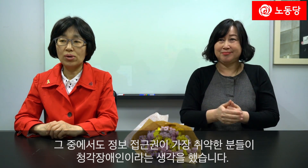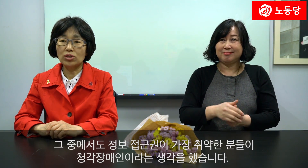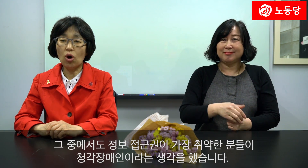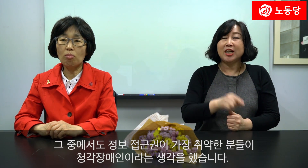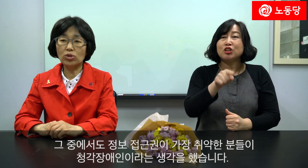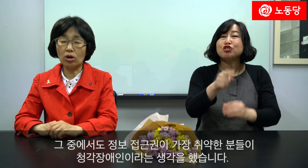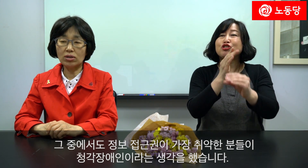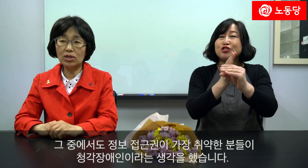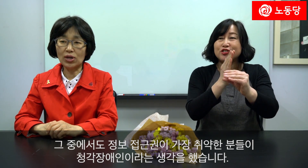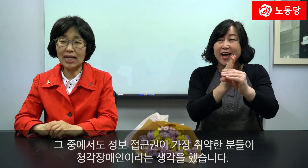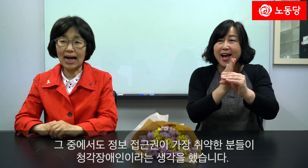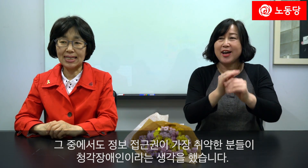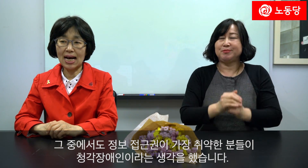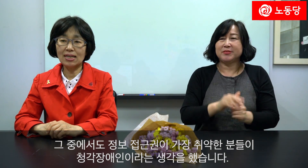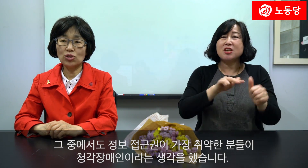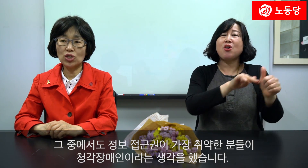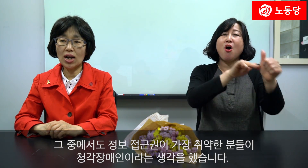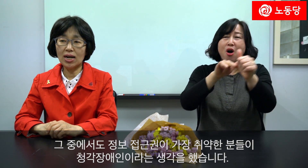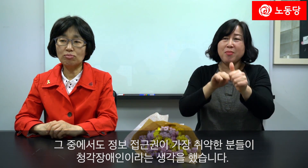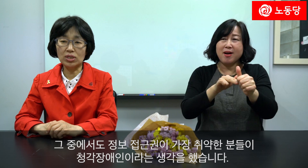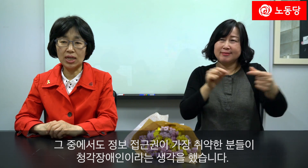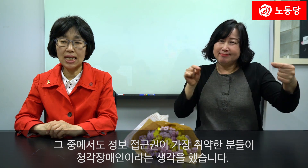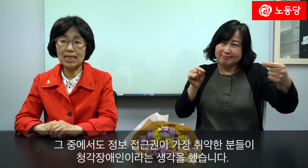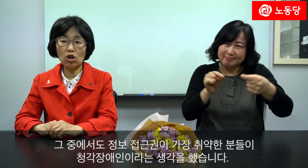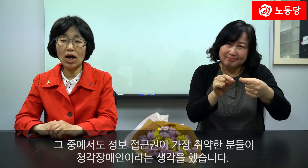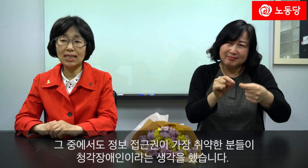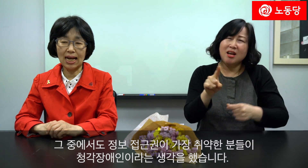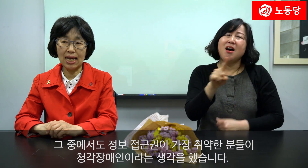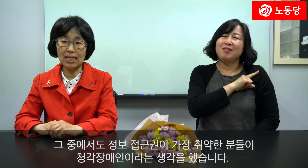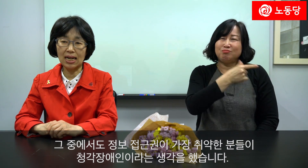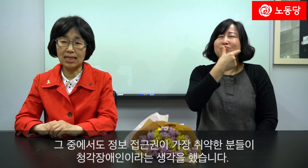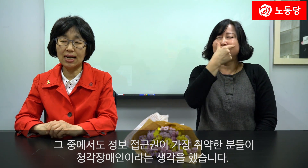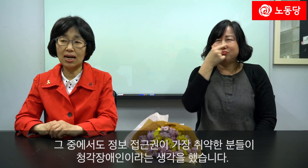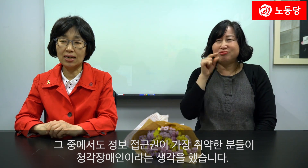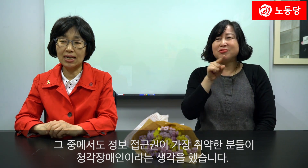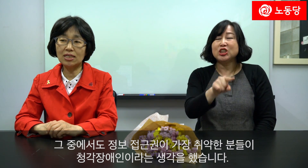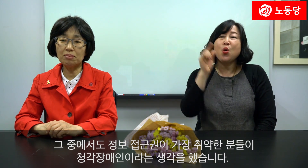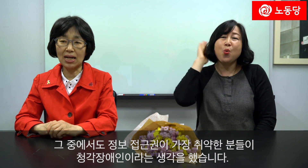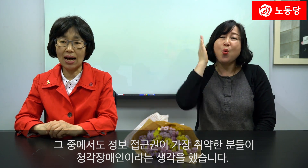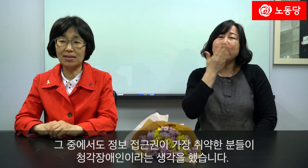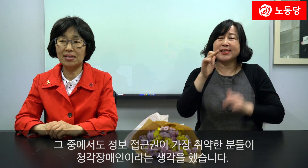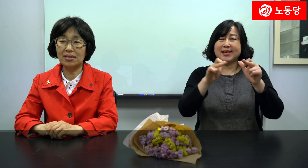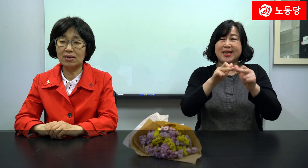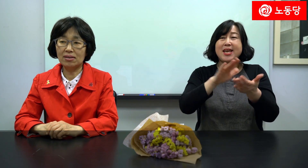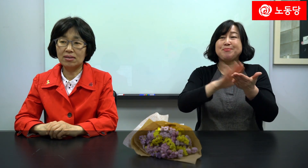중에서도 정보 접근권이 가장 취약한 분들이 청각장애인이라는 생각을